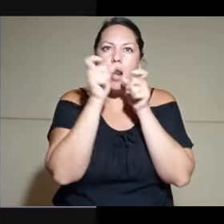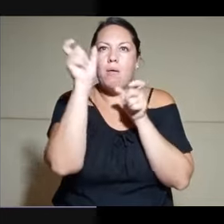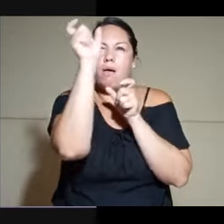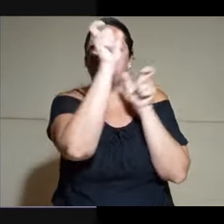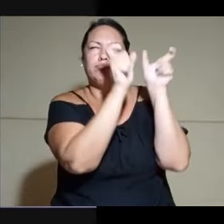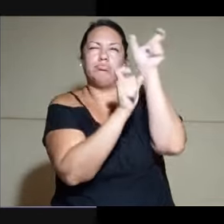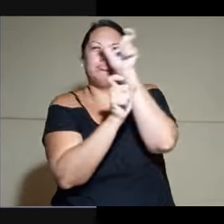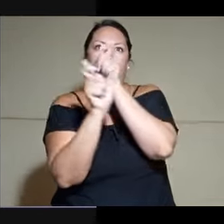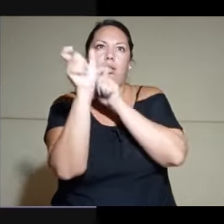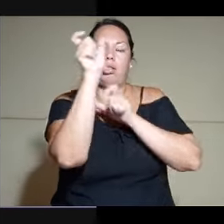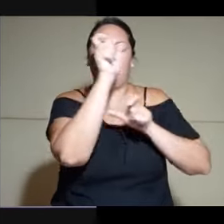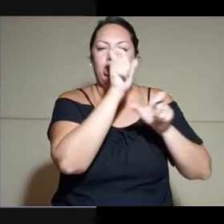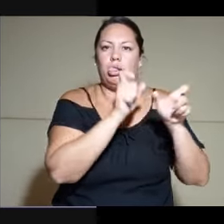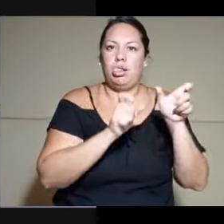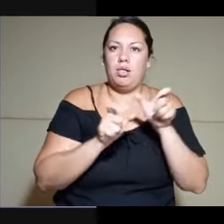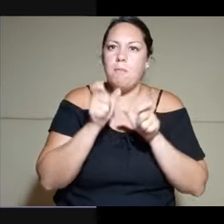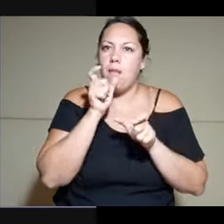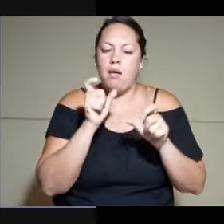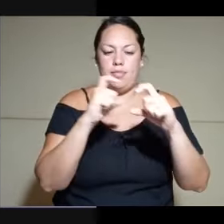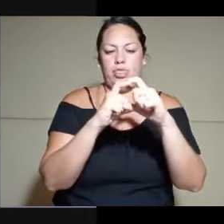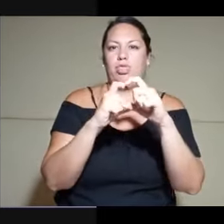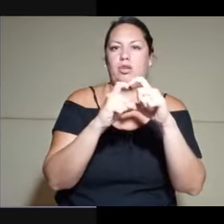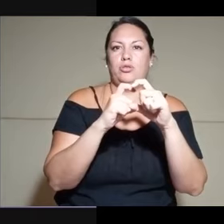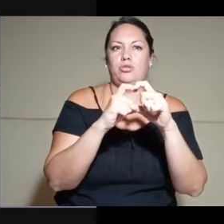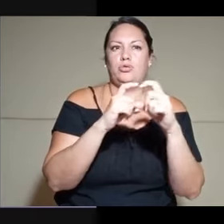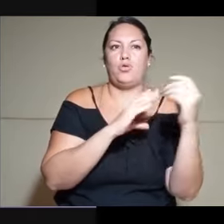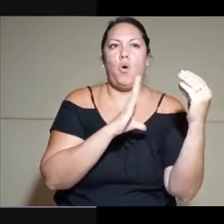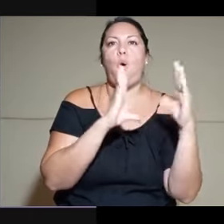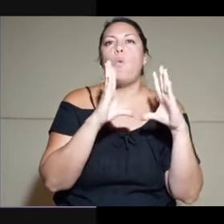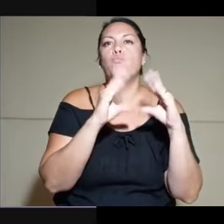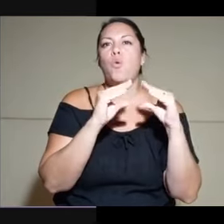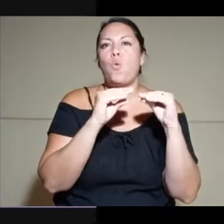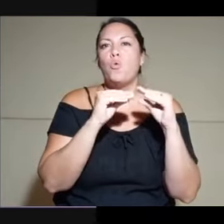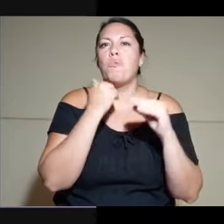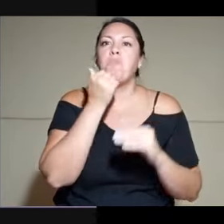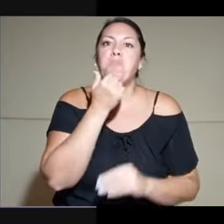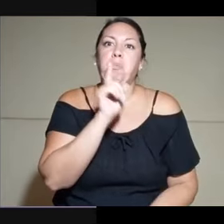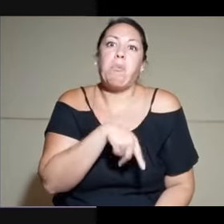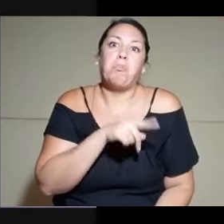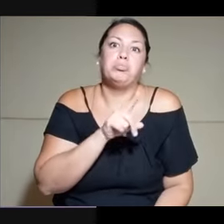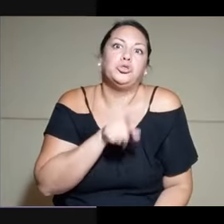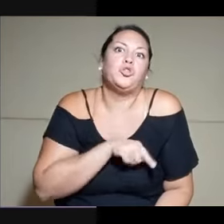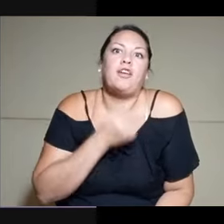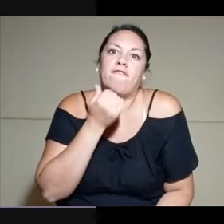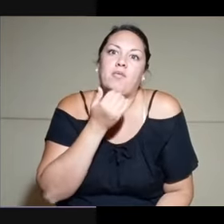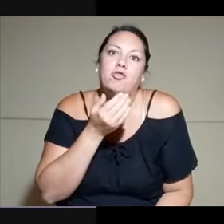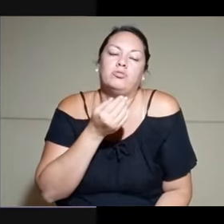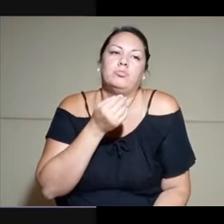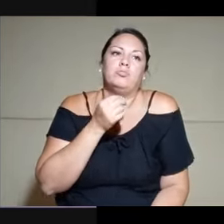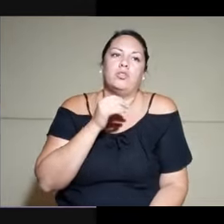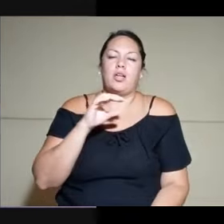los ojos. A mí se me superponen las palabras, por ejemplo. Sería que tengo ese